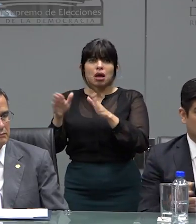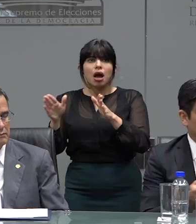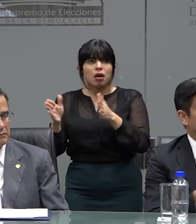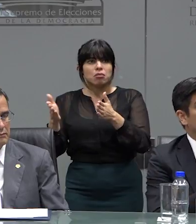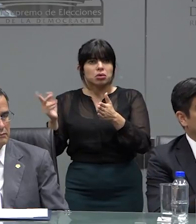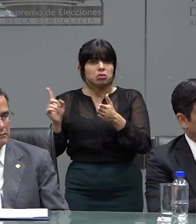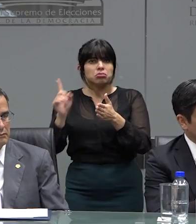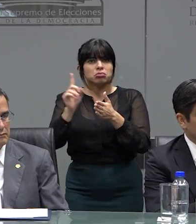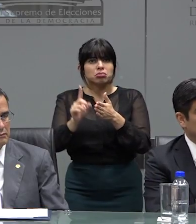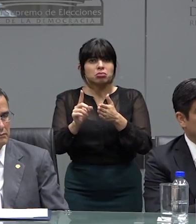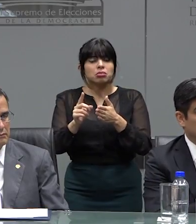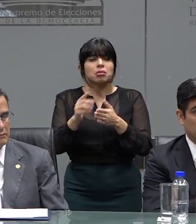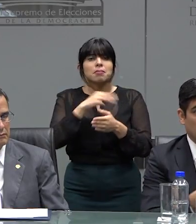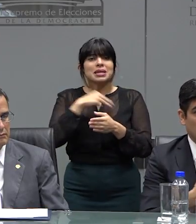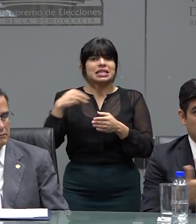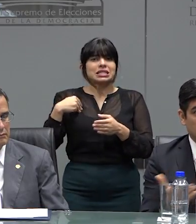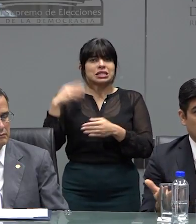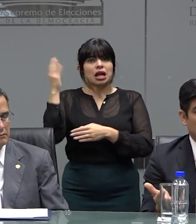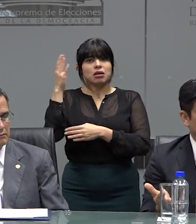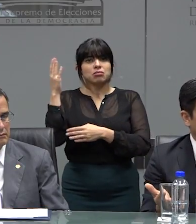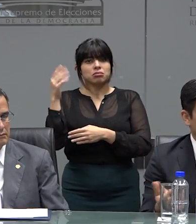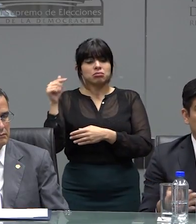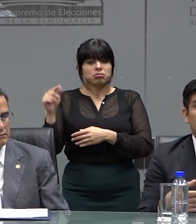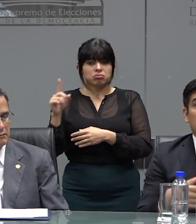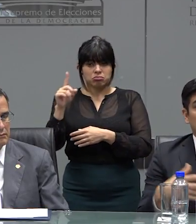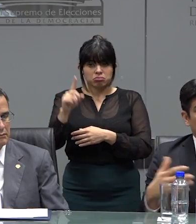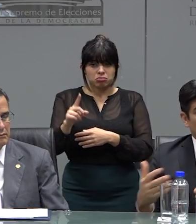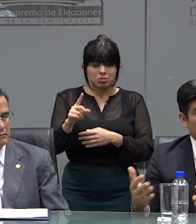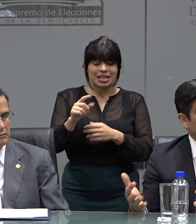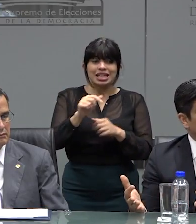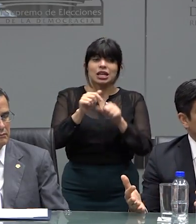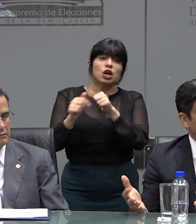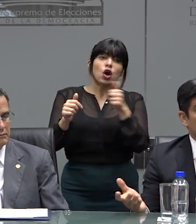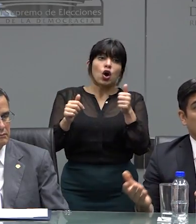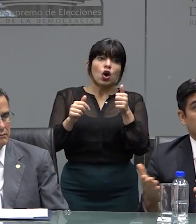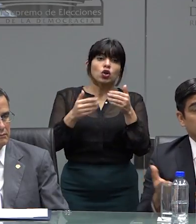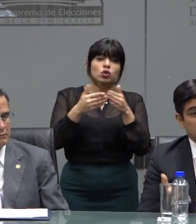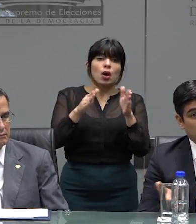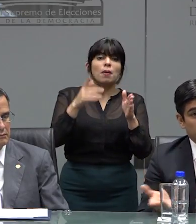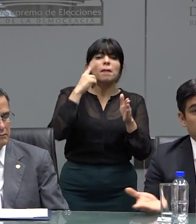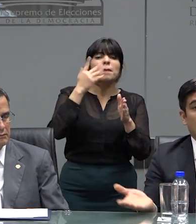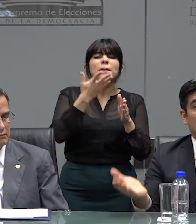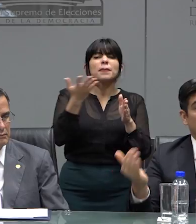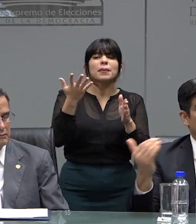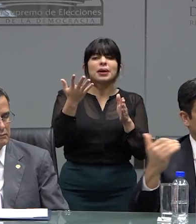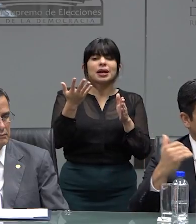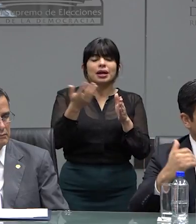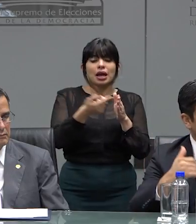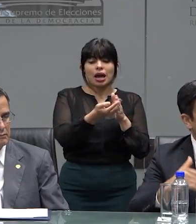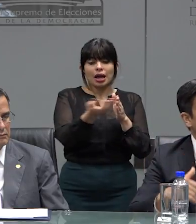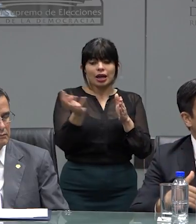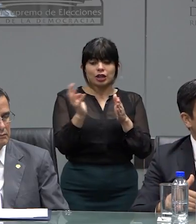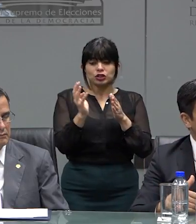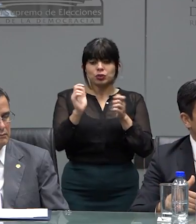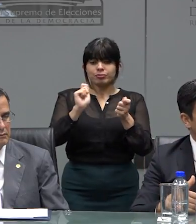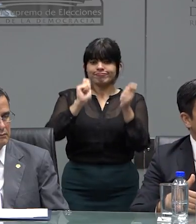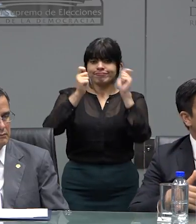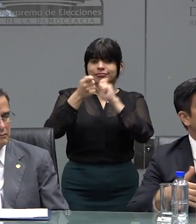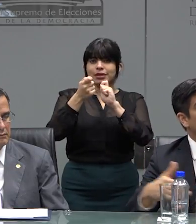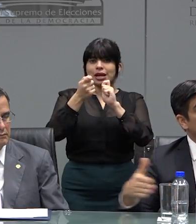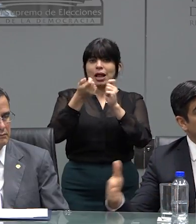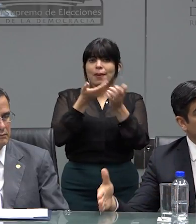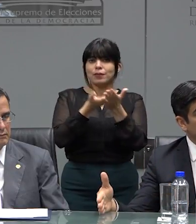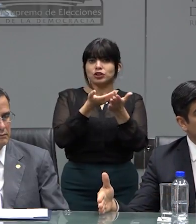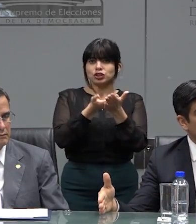un compás para escuchar a la ministra, en el cual hemos estado anuentes, y otro compás para que se apruebe una reforma a la moción